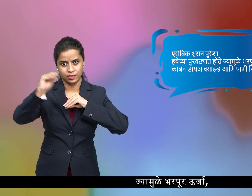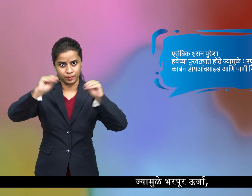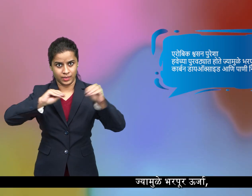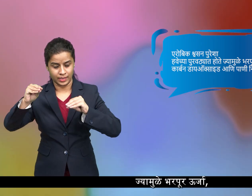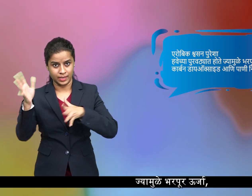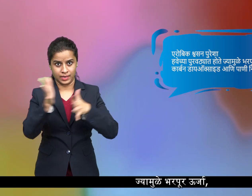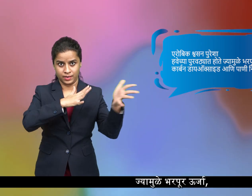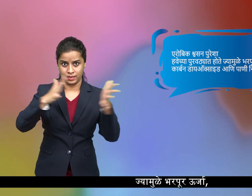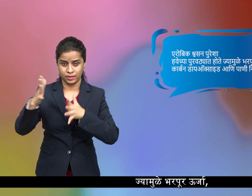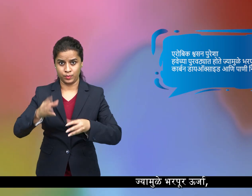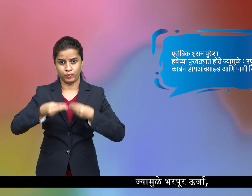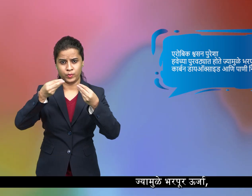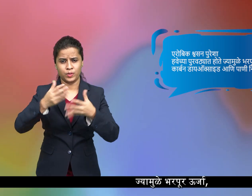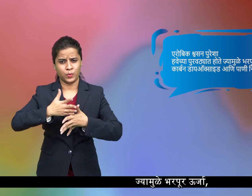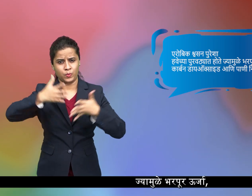ज्यामुळे भरपूर ऊर्जा,